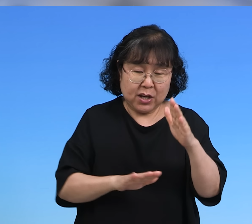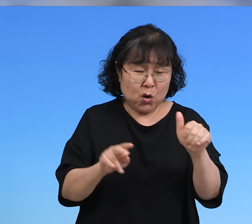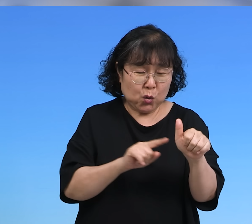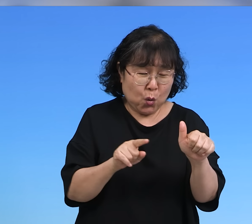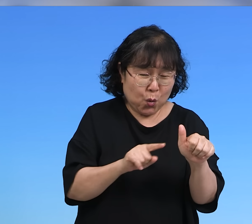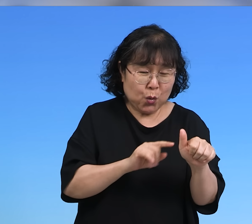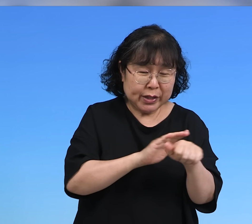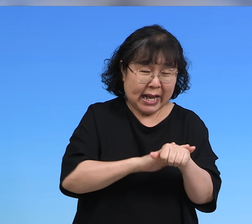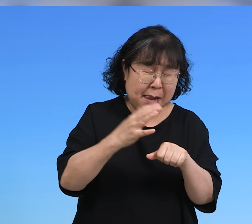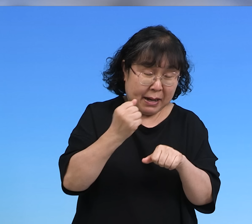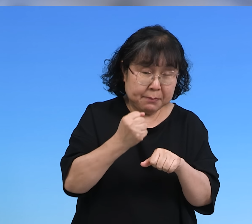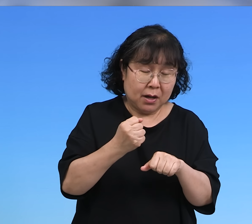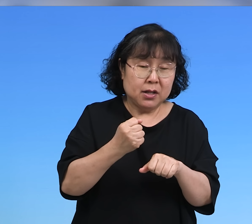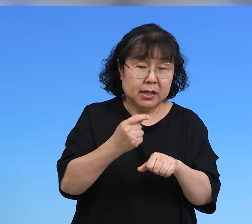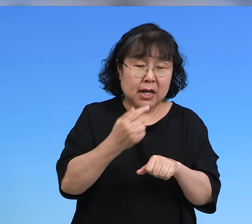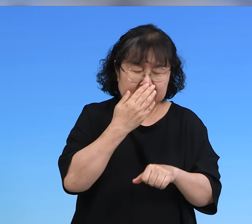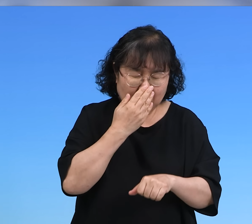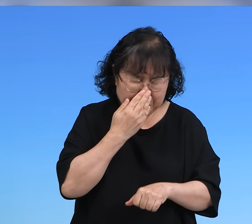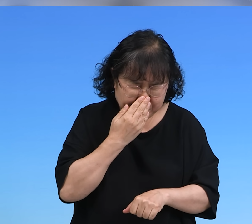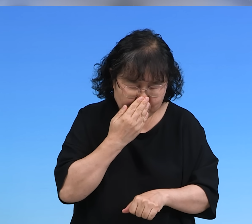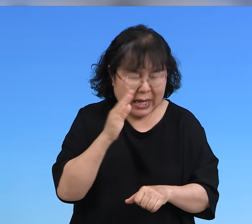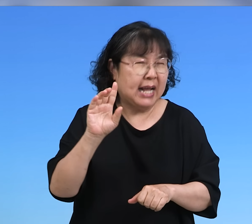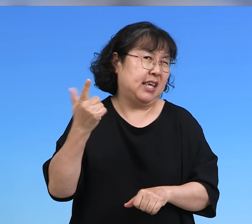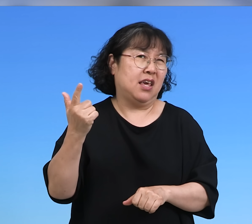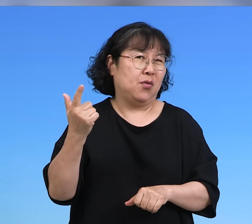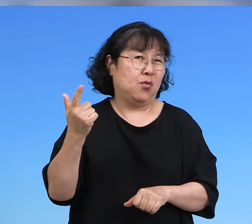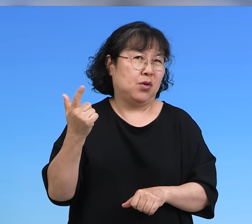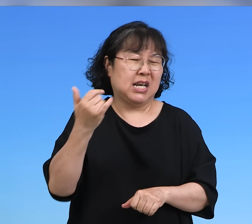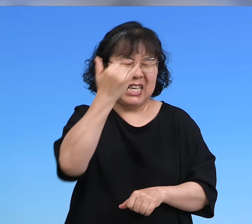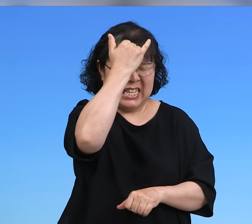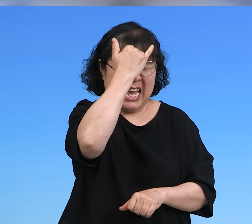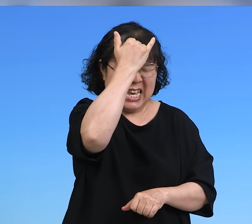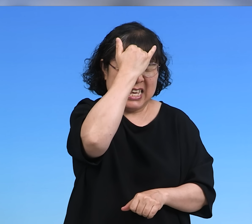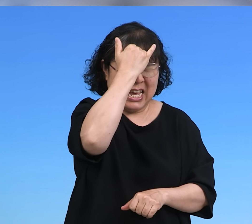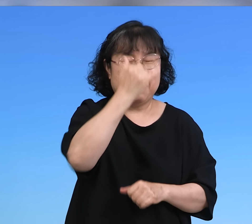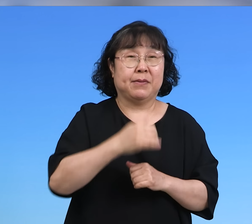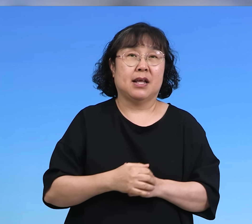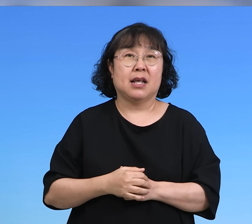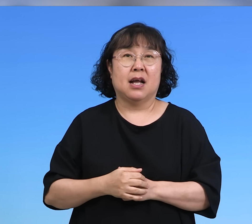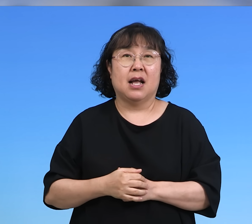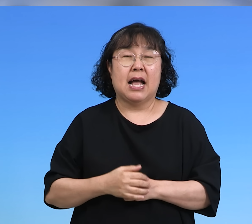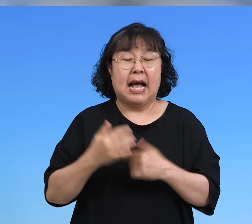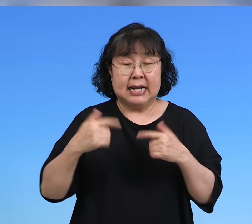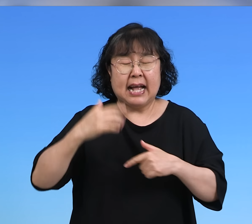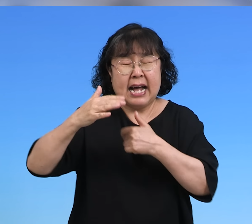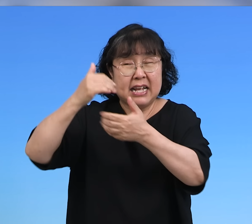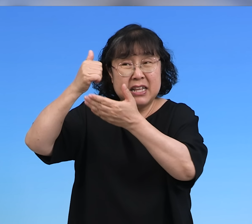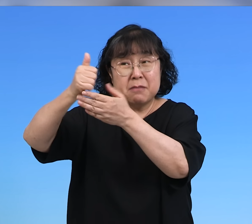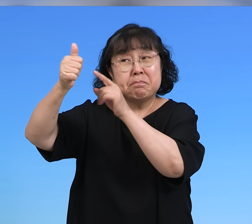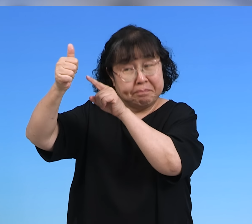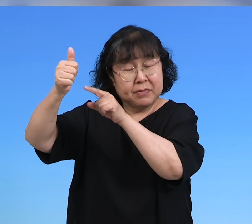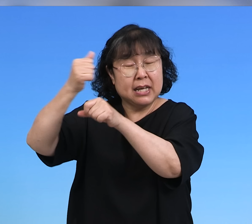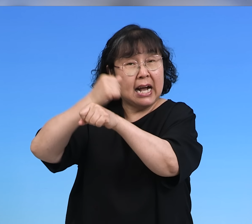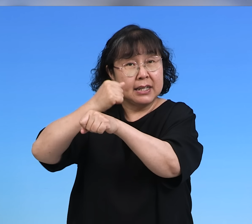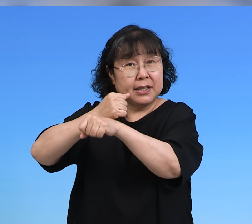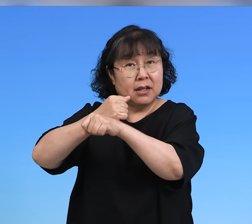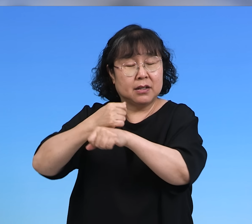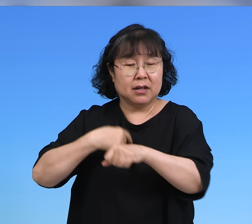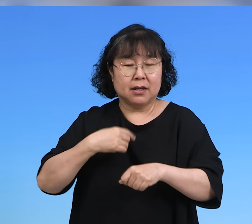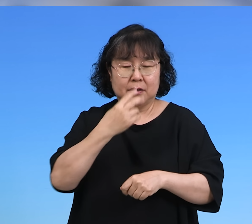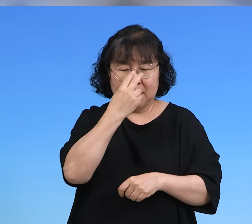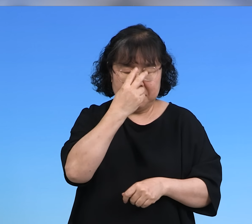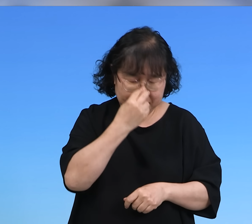해요. 저는 그게 겸손인 줄 알았단 말이죠. 뭐 누가 물어도 뭐 하나님이 하셨죠. 그것도 눈